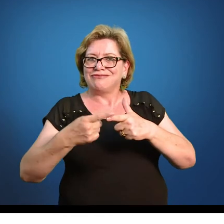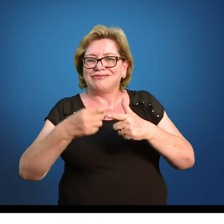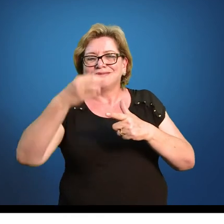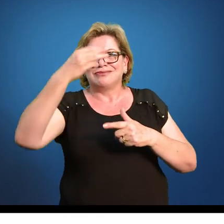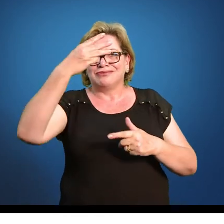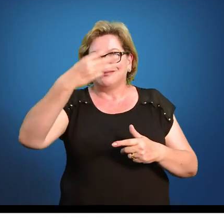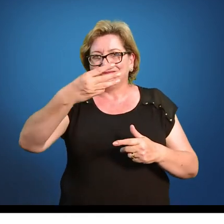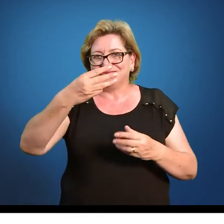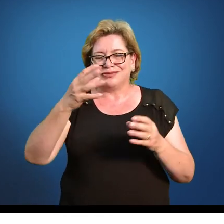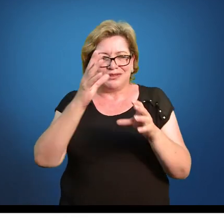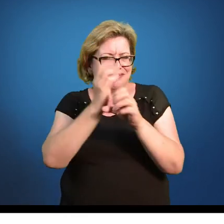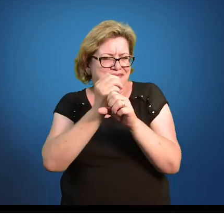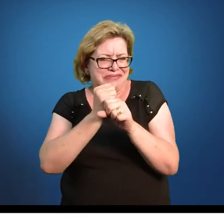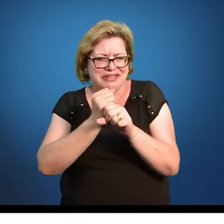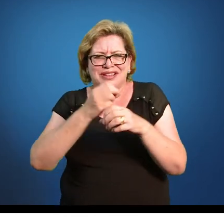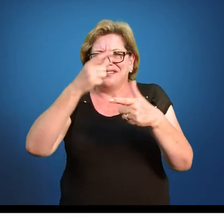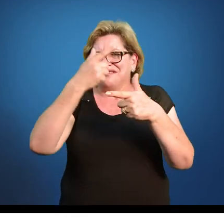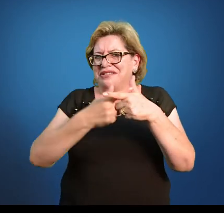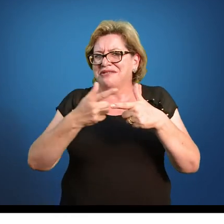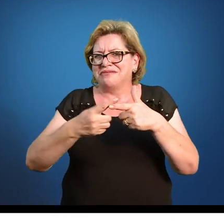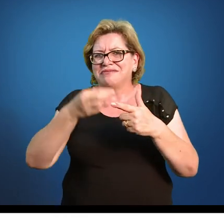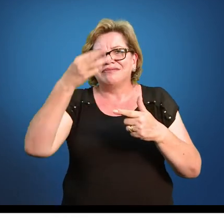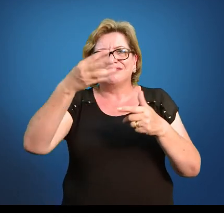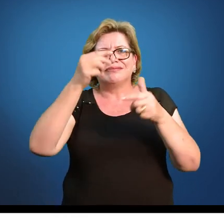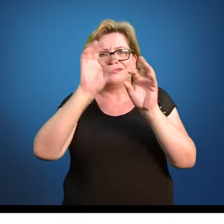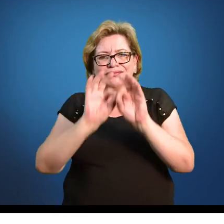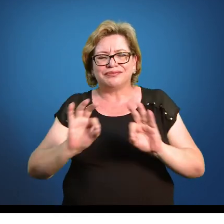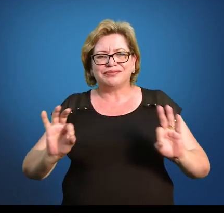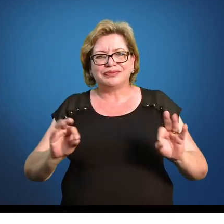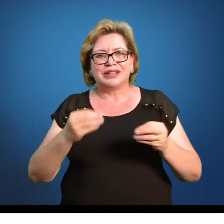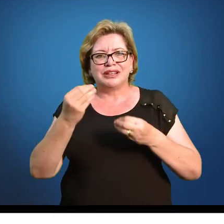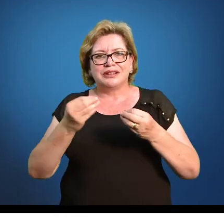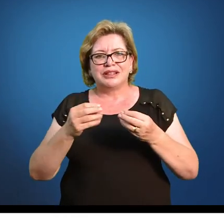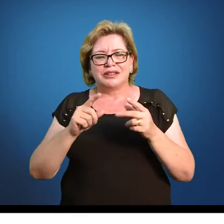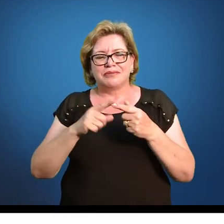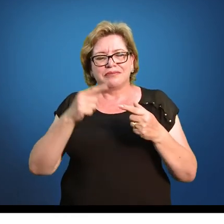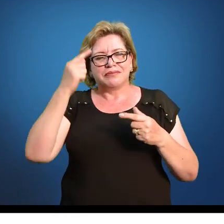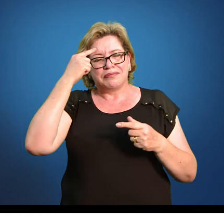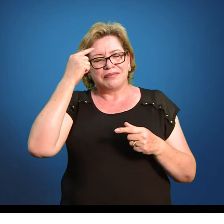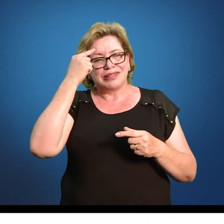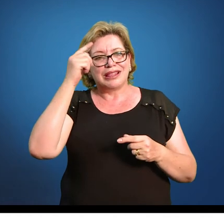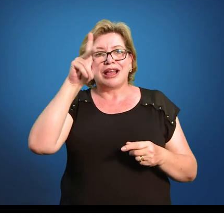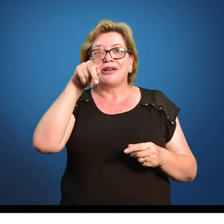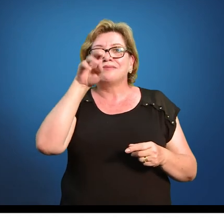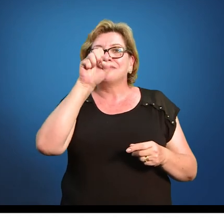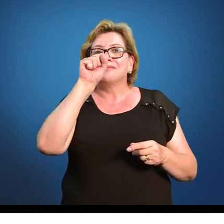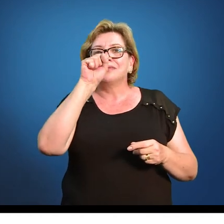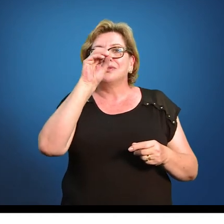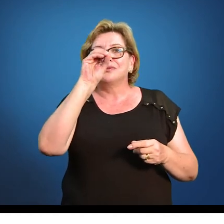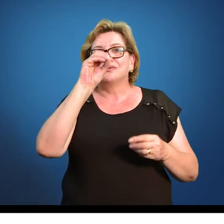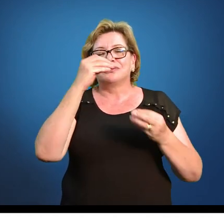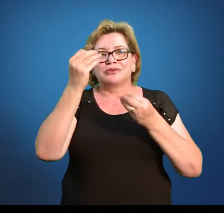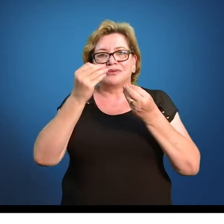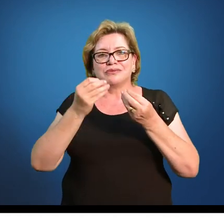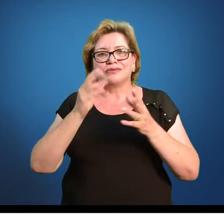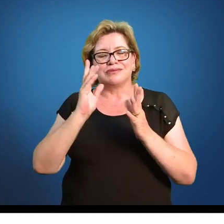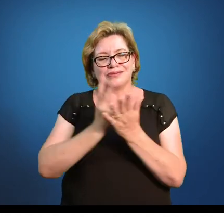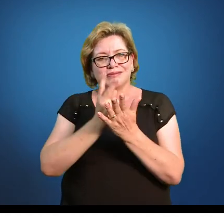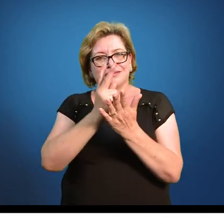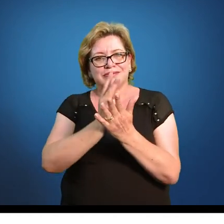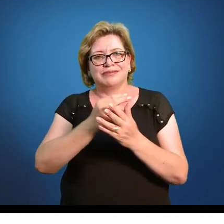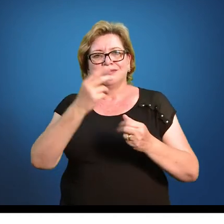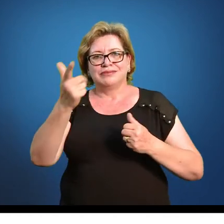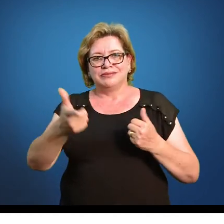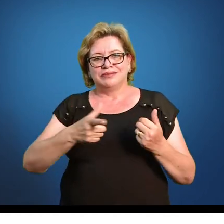gente simplesmente somava os valores e dividia por 3, eu tenho que levar em consideração o peso respectivo de cada uma